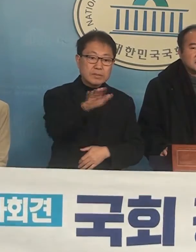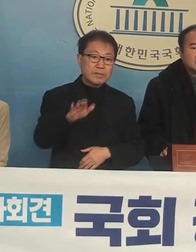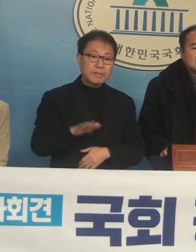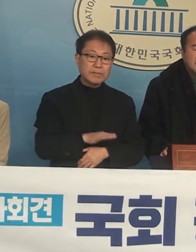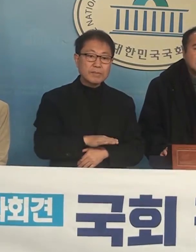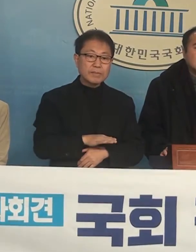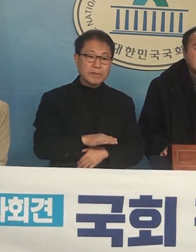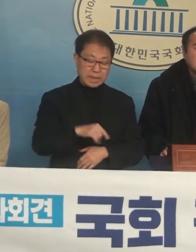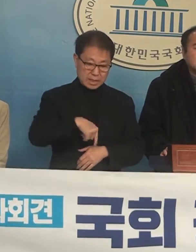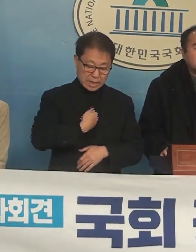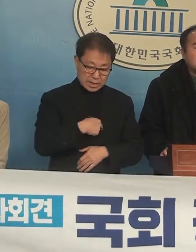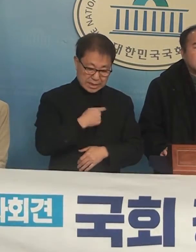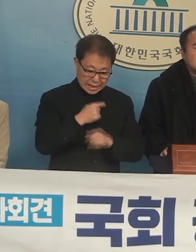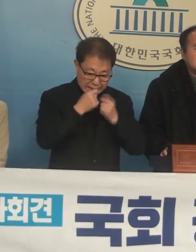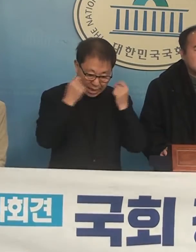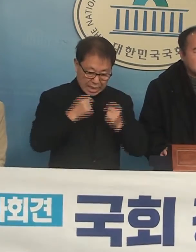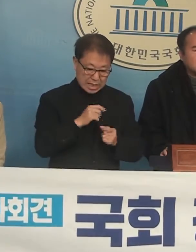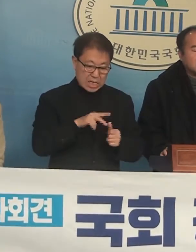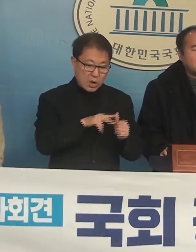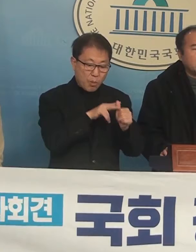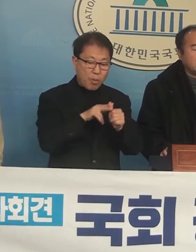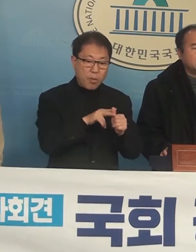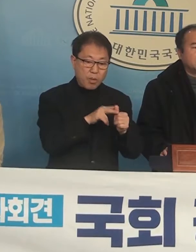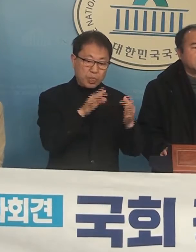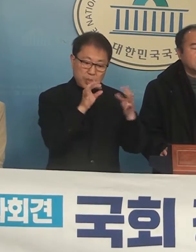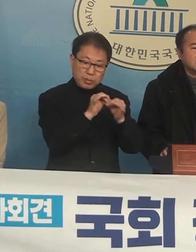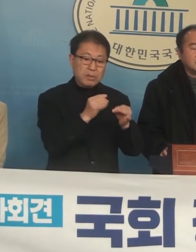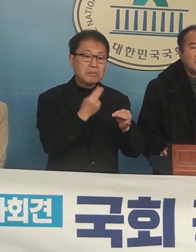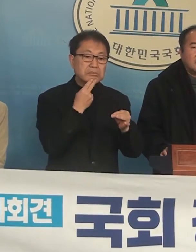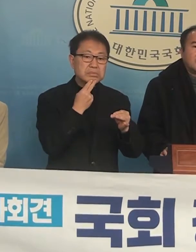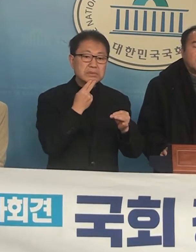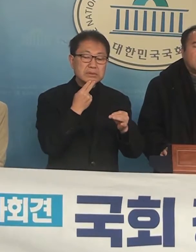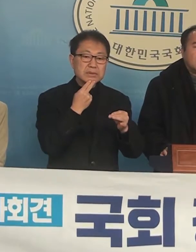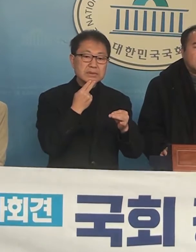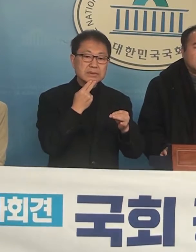여러분들은 자신들의 개인정보가 여러분들의 동의 없이